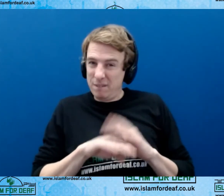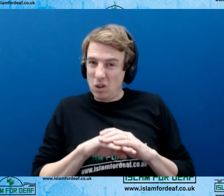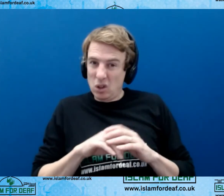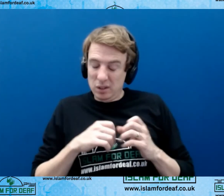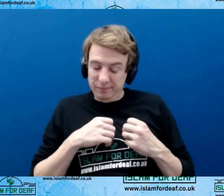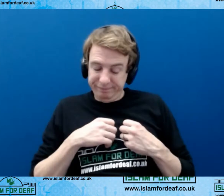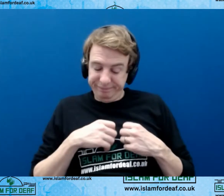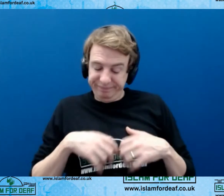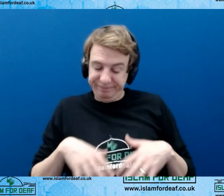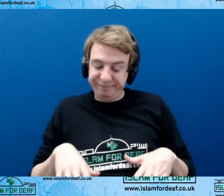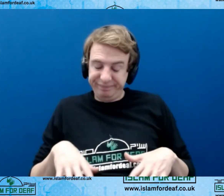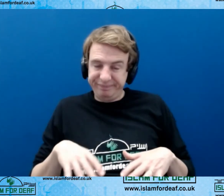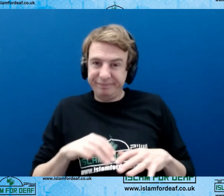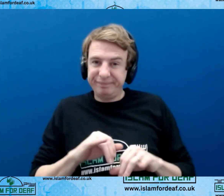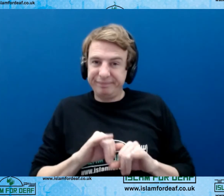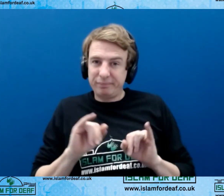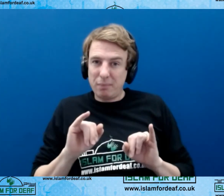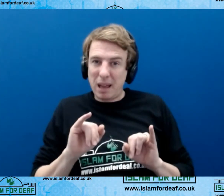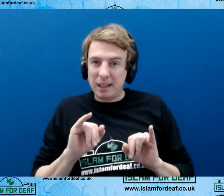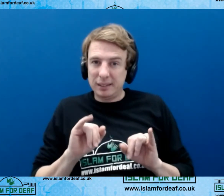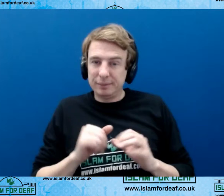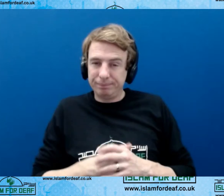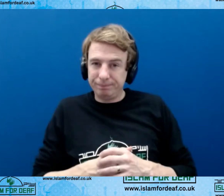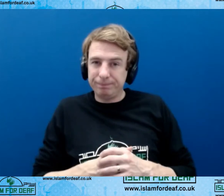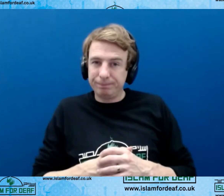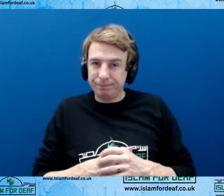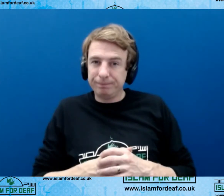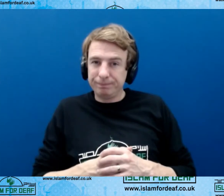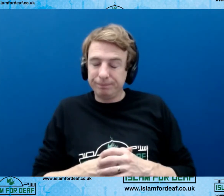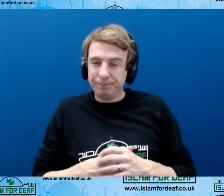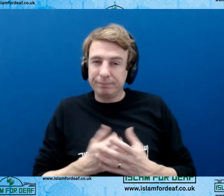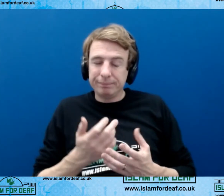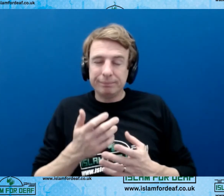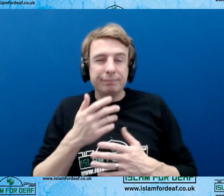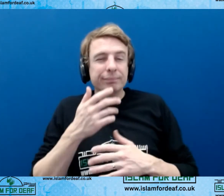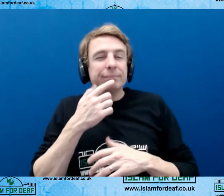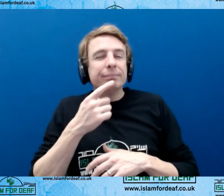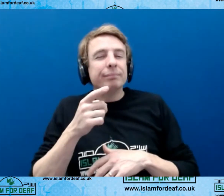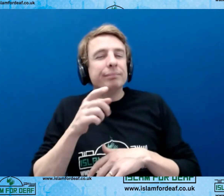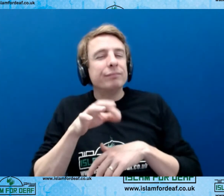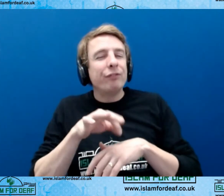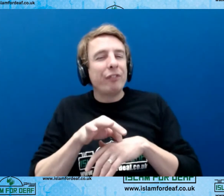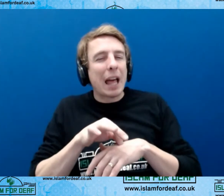جوف كل إنسان. Indeed, this morsel of flesh is the heart.